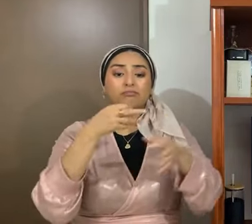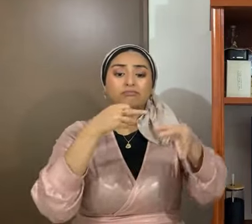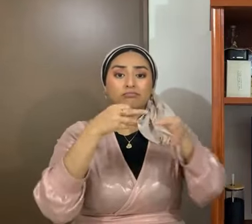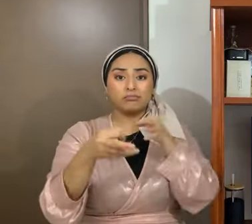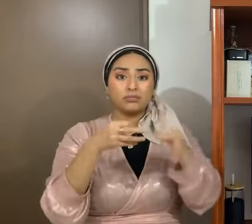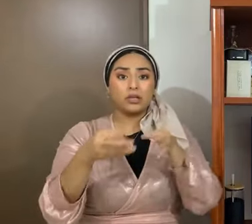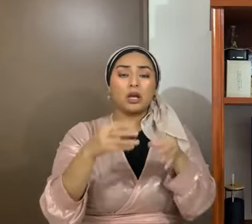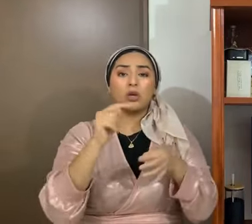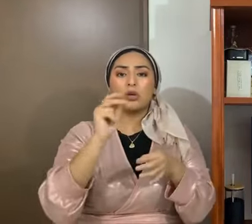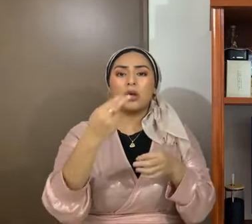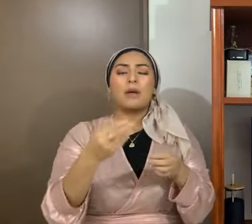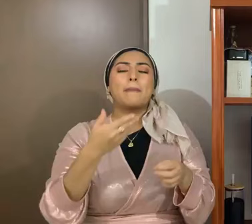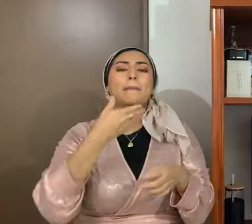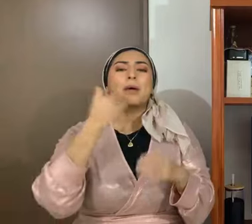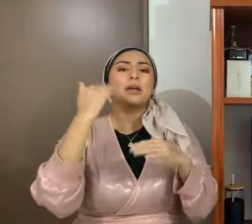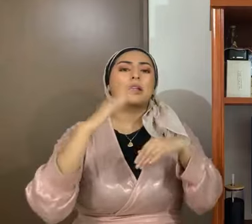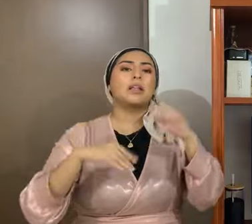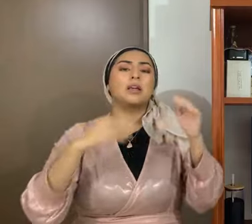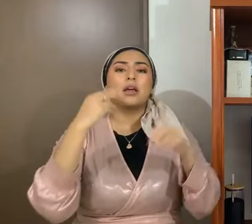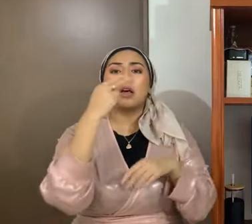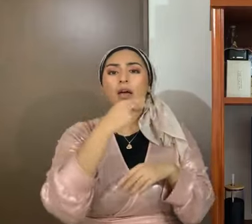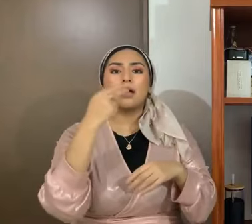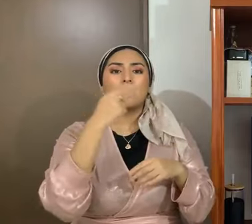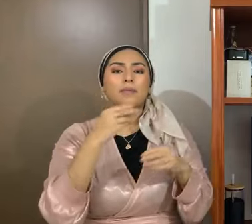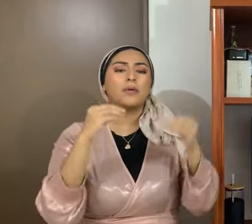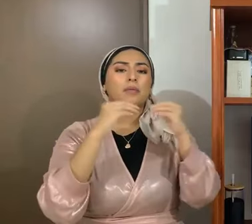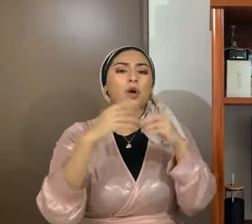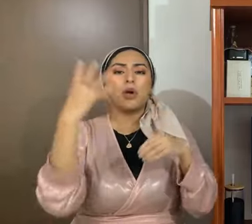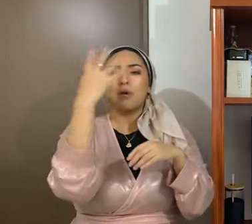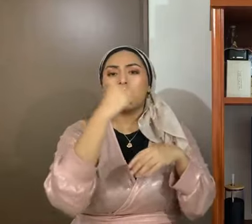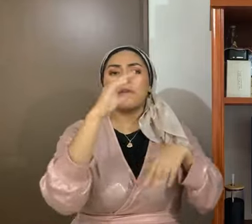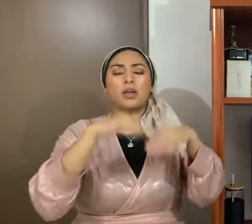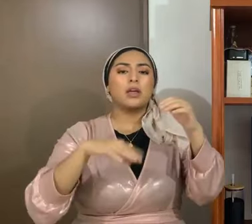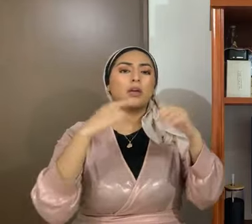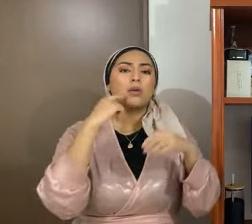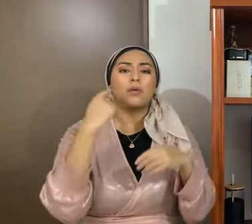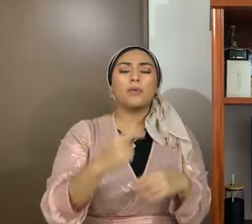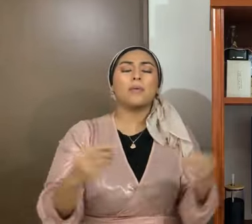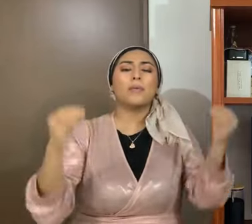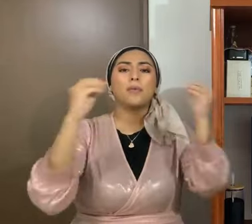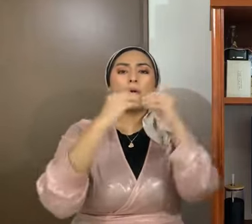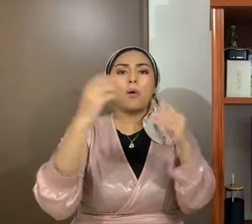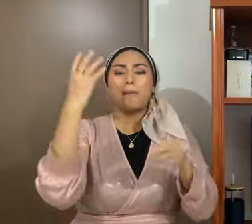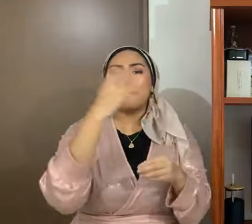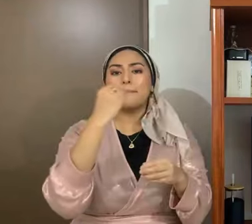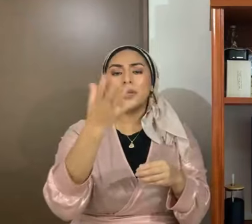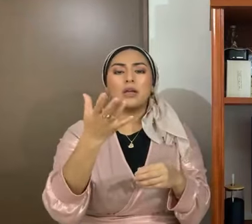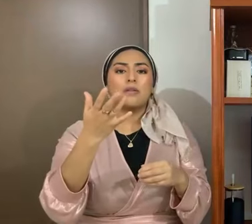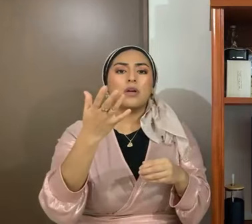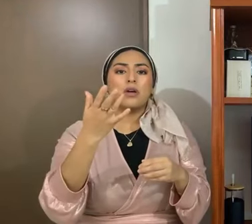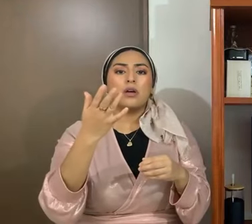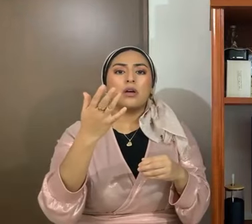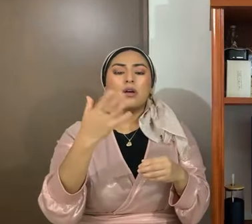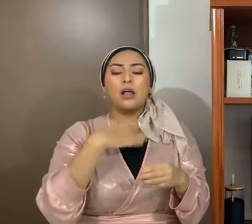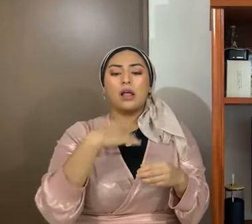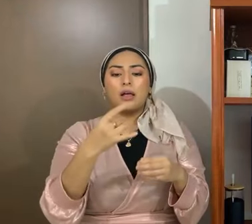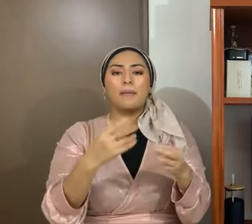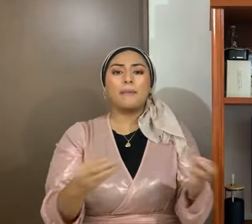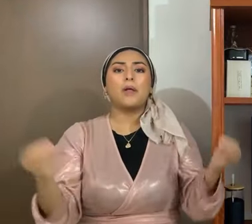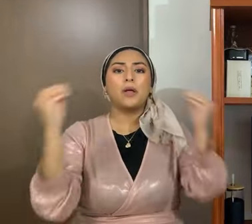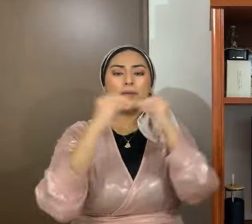habla de que la Torah es más dulce que la miel, es más valiosa que el oro, es más hermosa y más